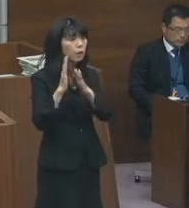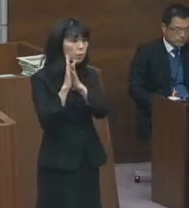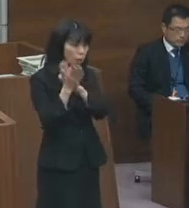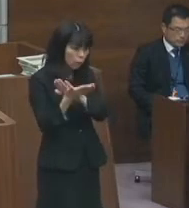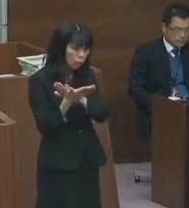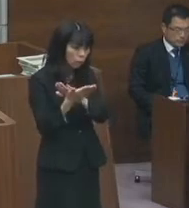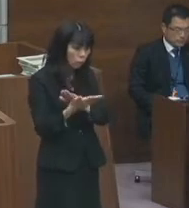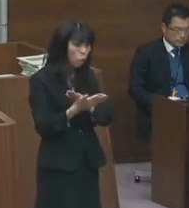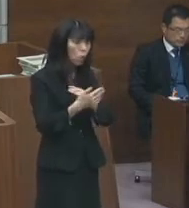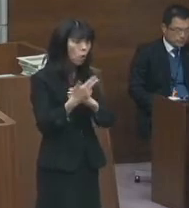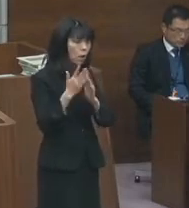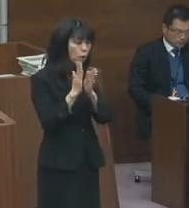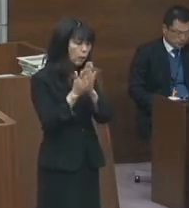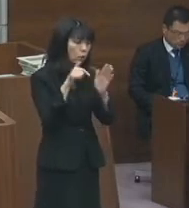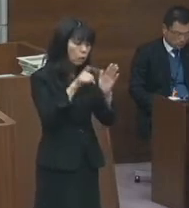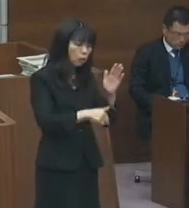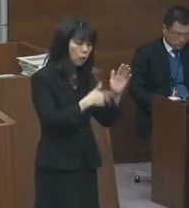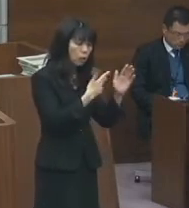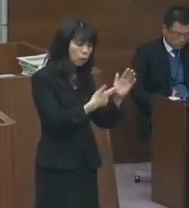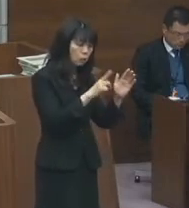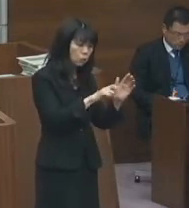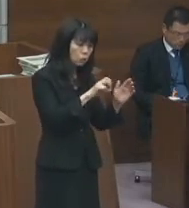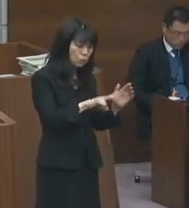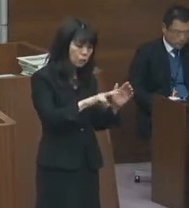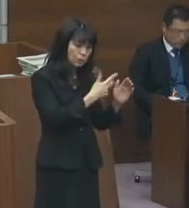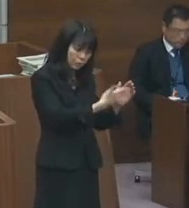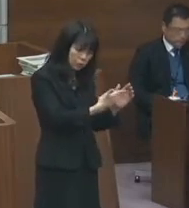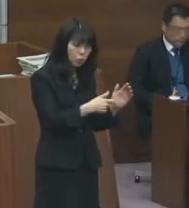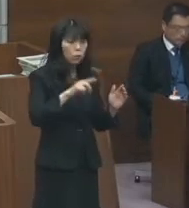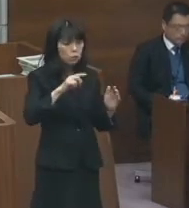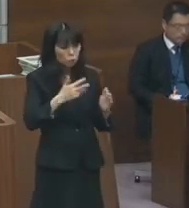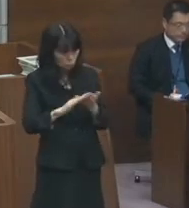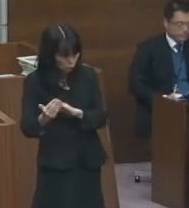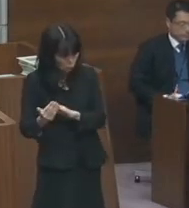12町間で締結している兵庁県